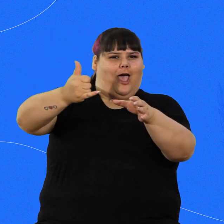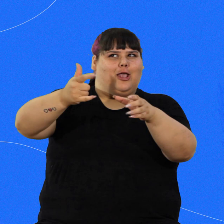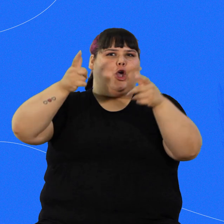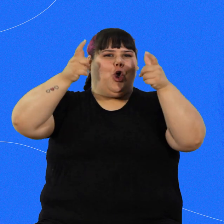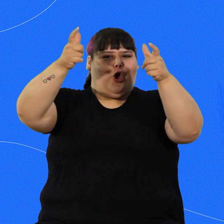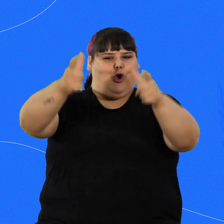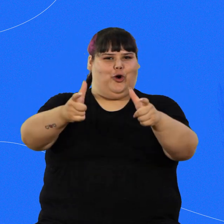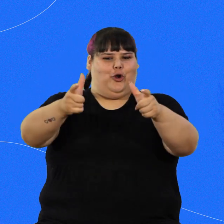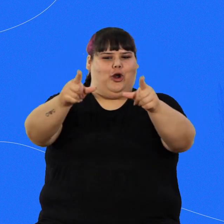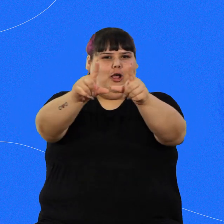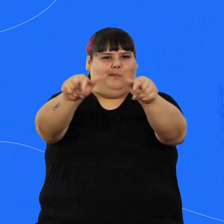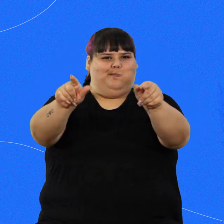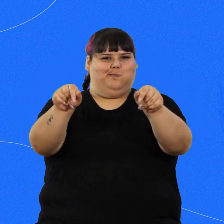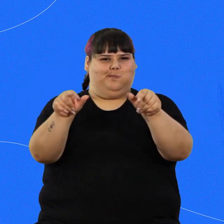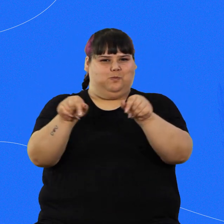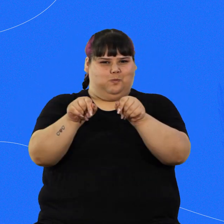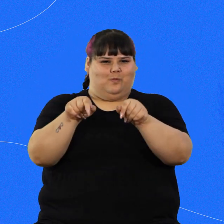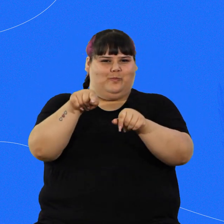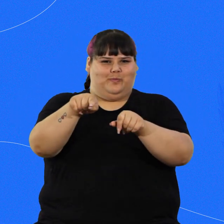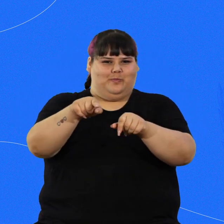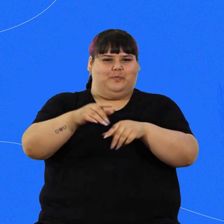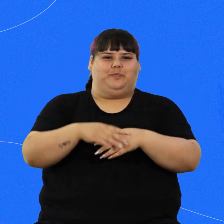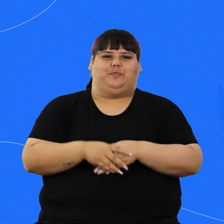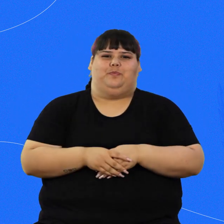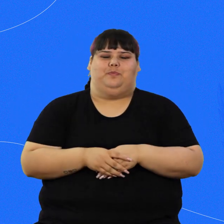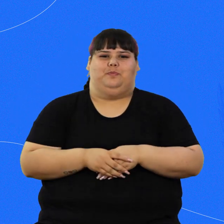acomoda una láurea, una corona de hojas de laurel.